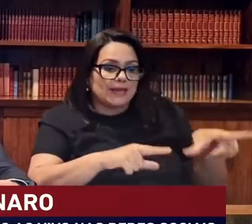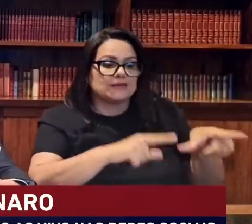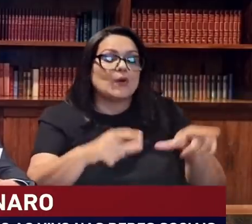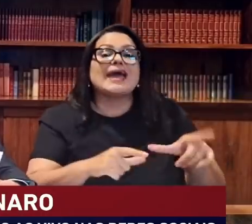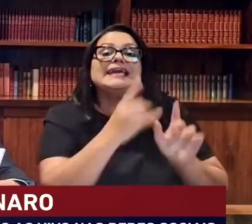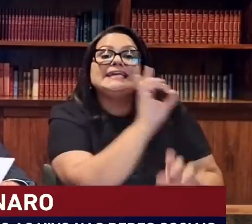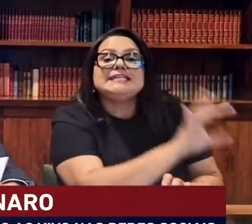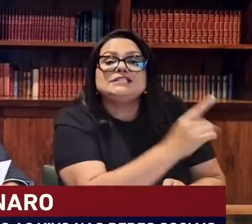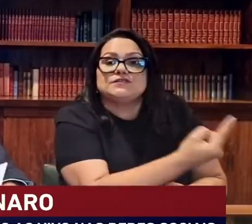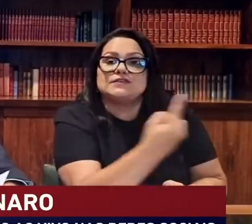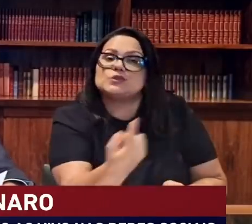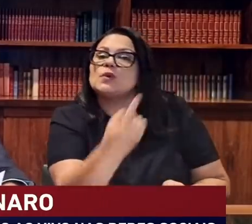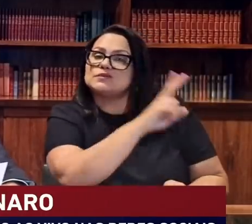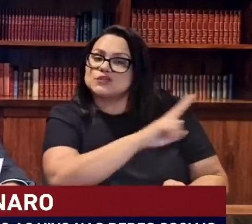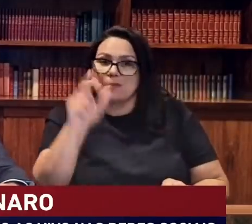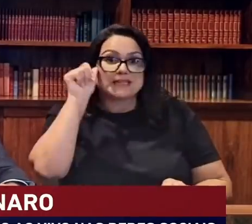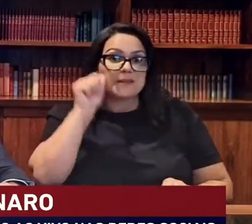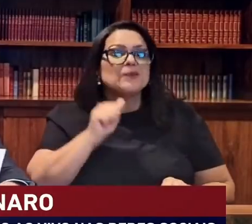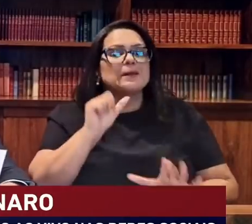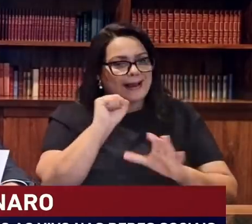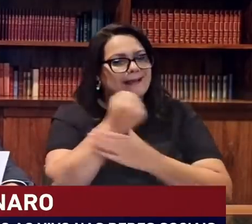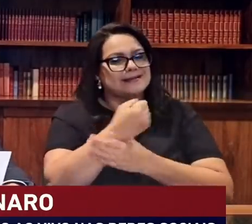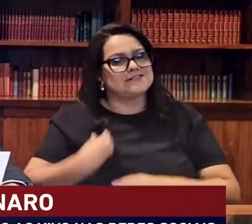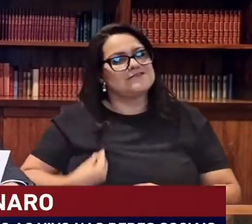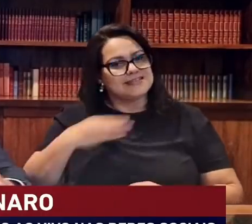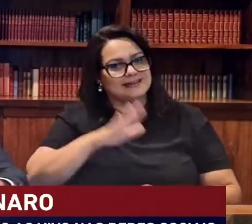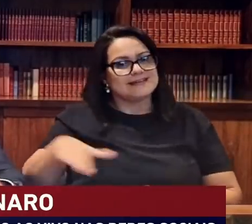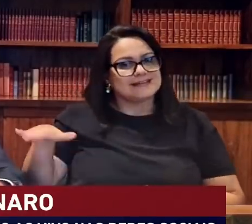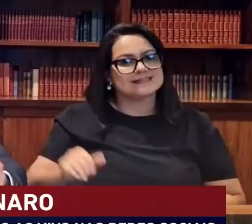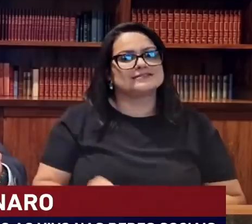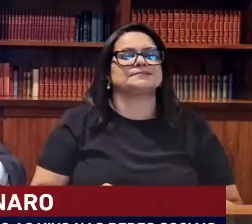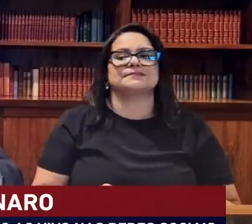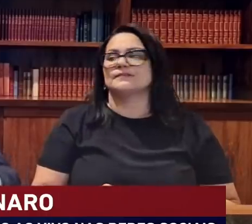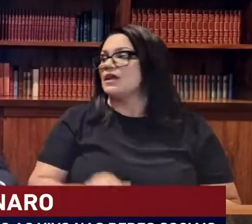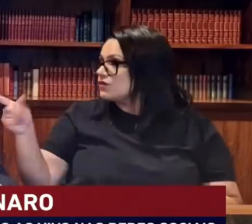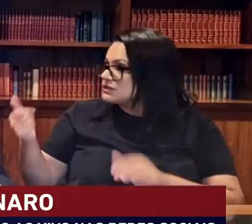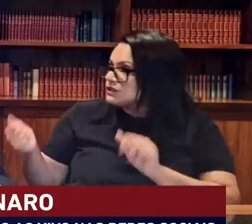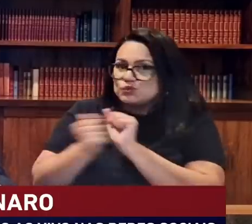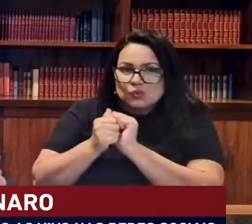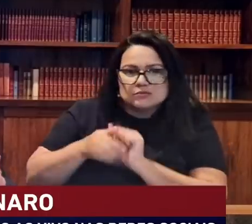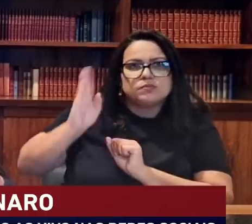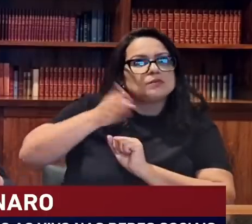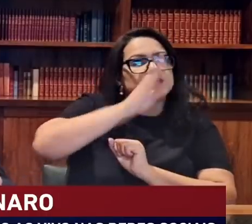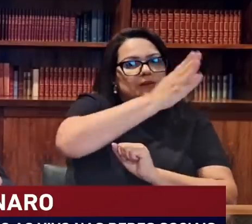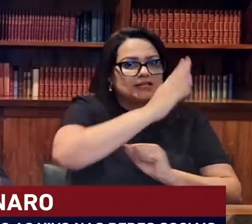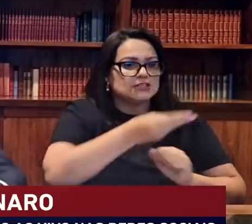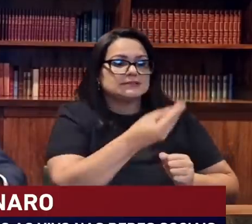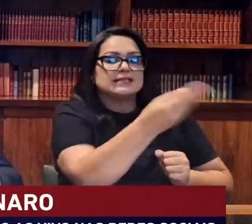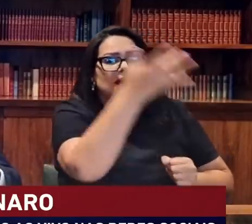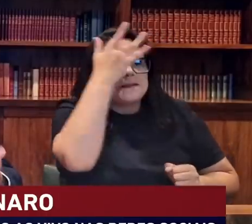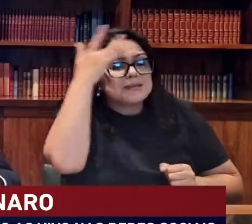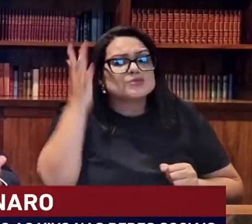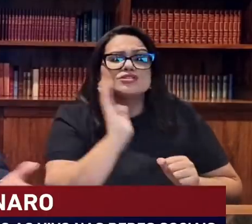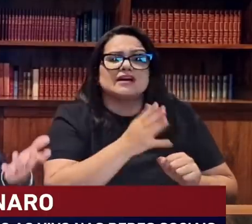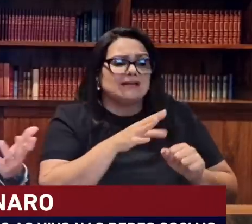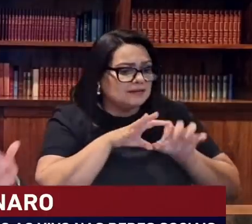mulheres, para garantir a vida das crianças aí. Damar, você me acompanha, tem visto. A gente entrega, muitas vezes, título para a pessoa que está